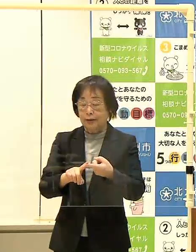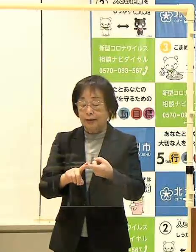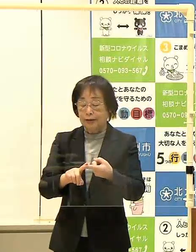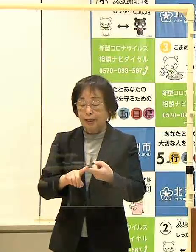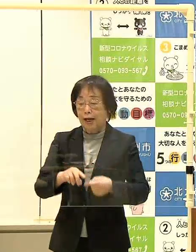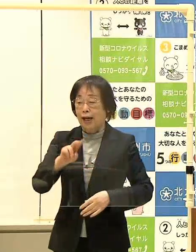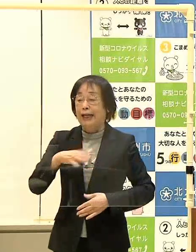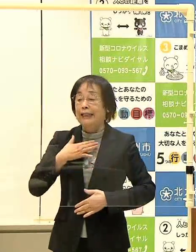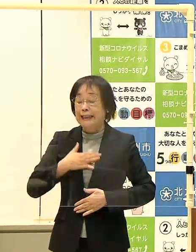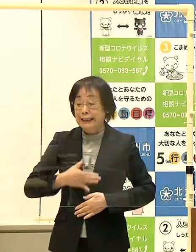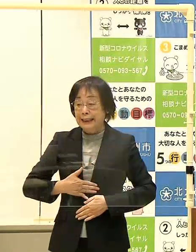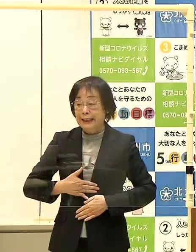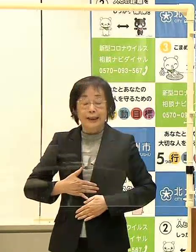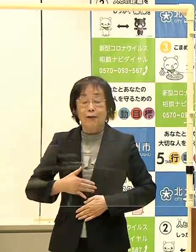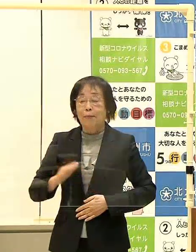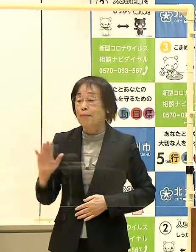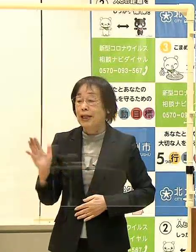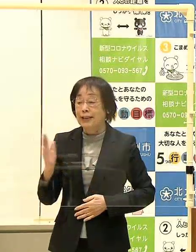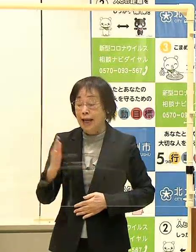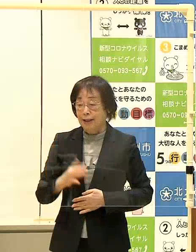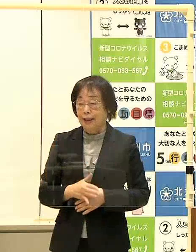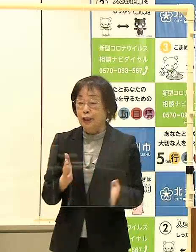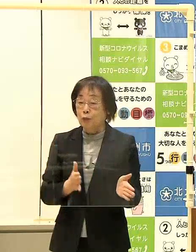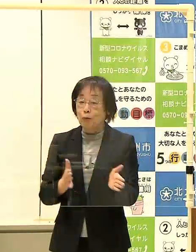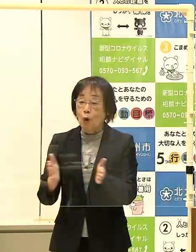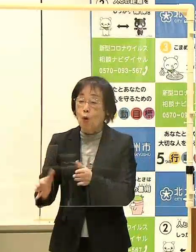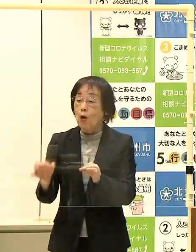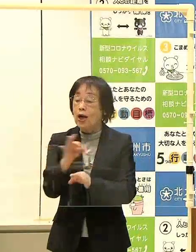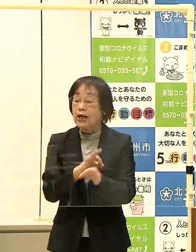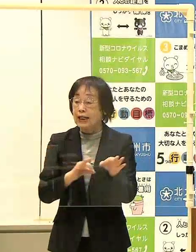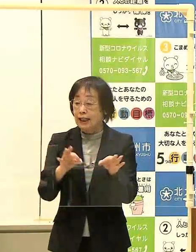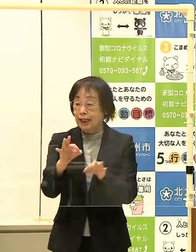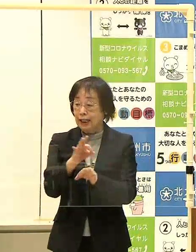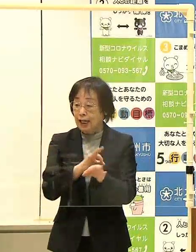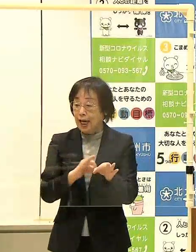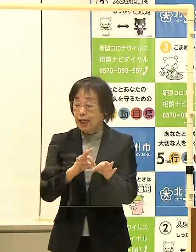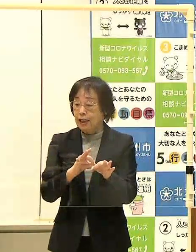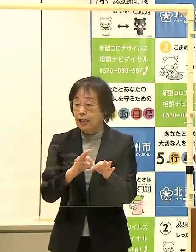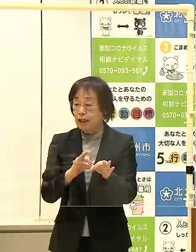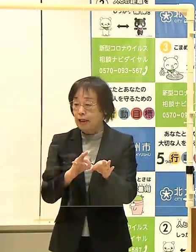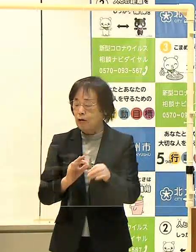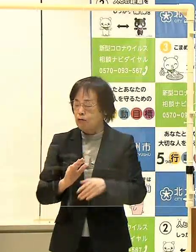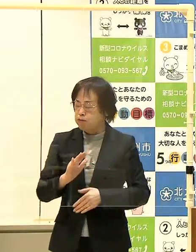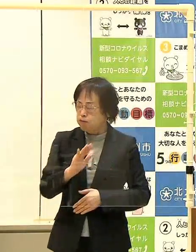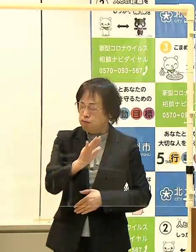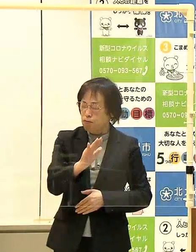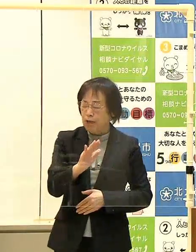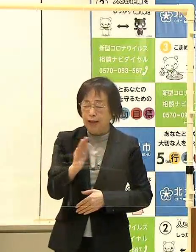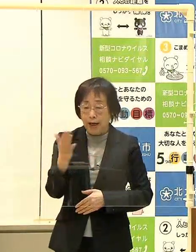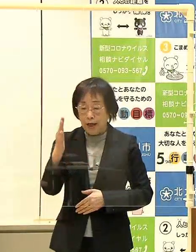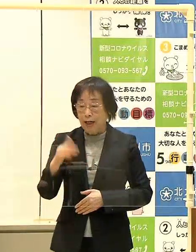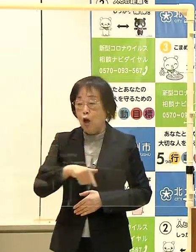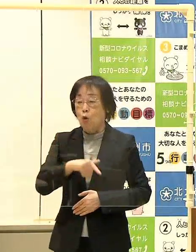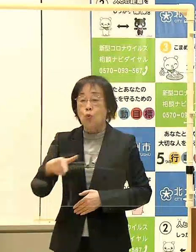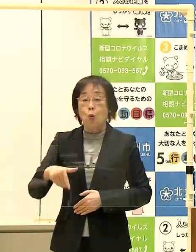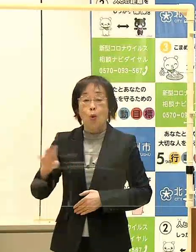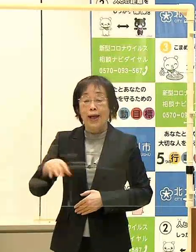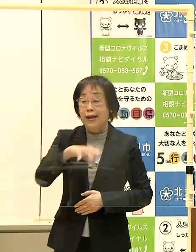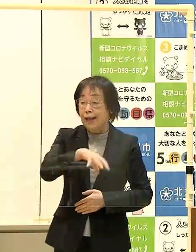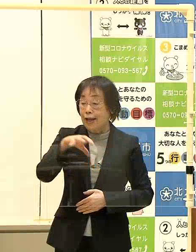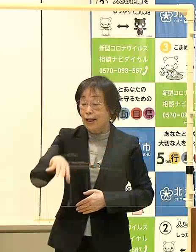ん知事もあの一方で経済活動は萎縮をしたですね福岡県内にを受けましてもこれは